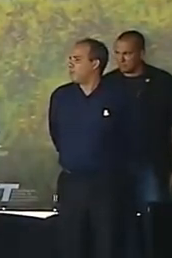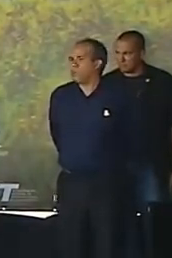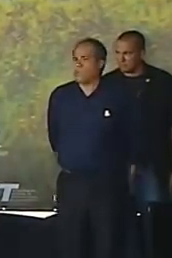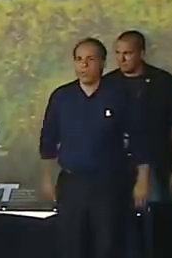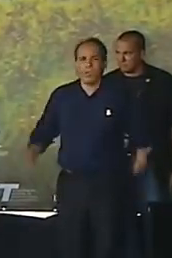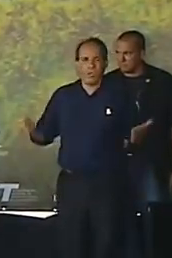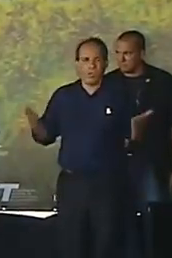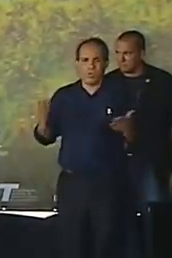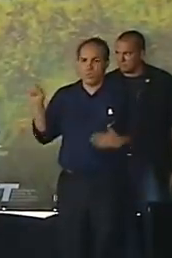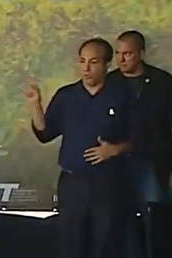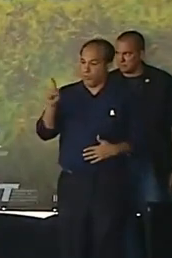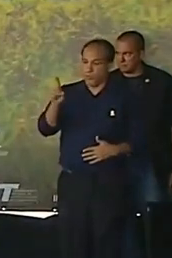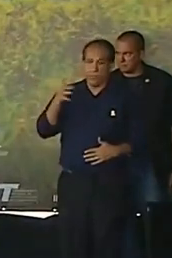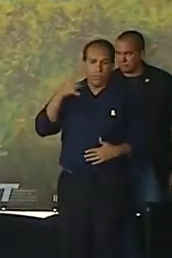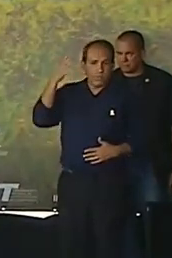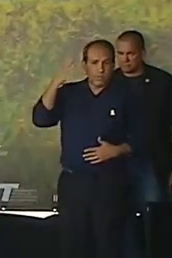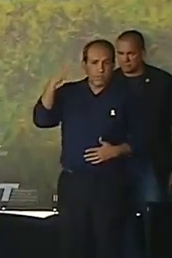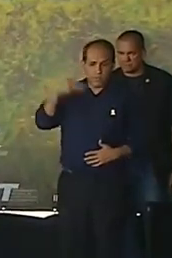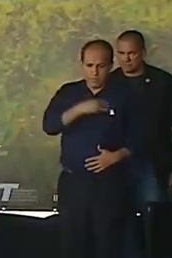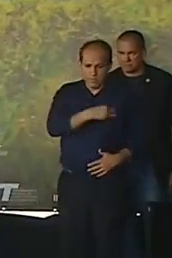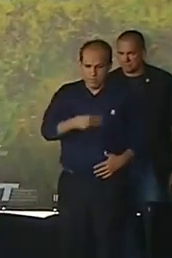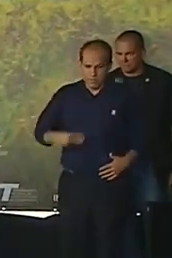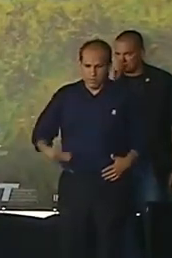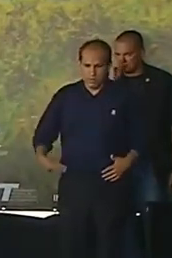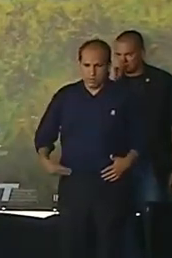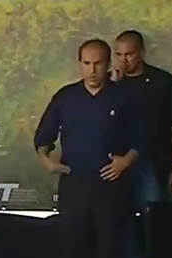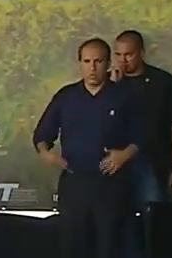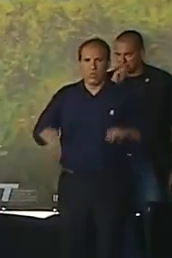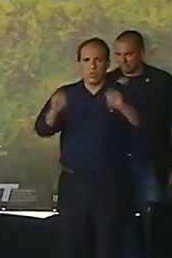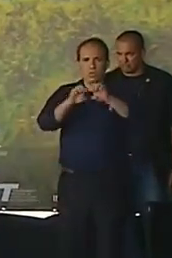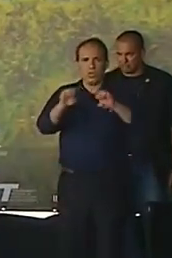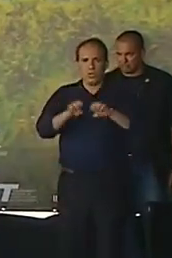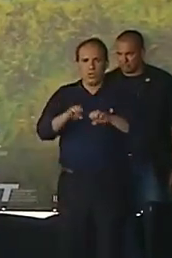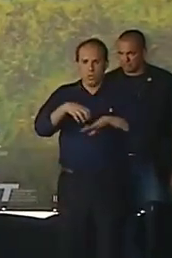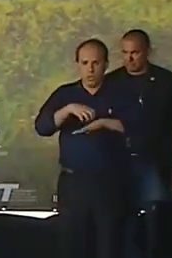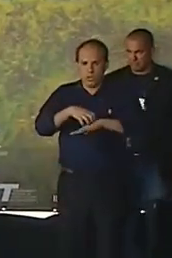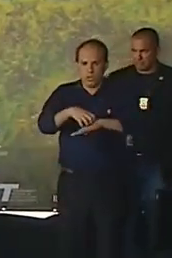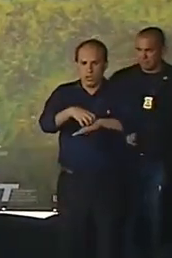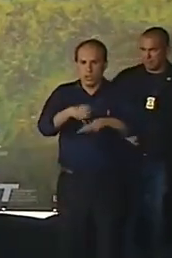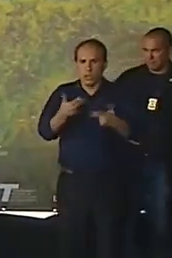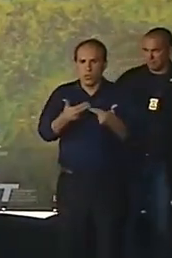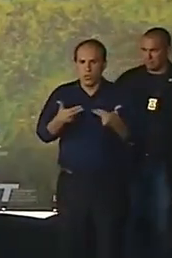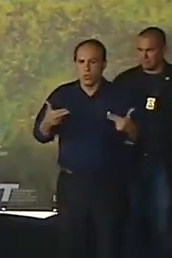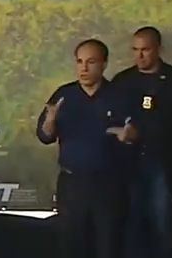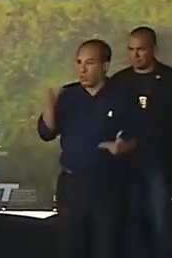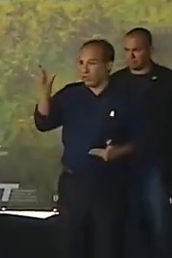Fará uso da palavra o ministro de Estado da Infraestrutura, Tarcísio Freitas.